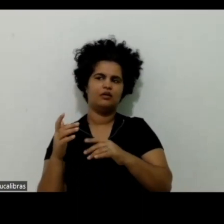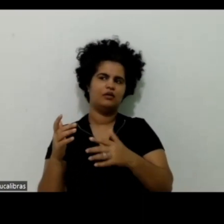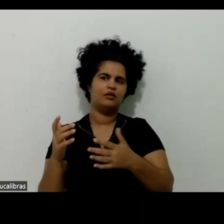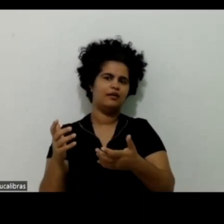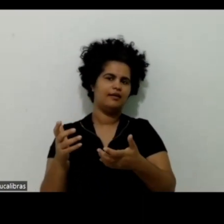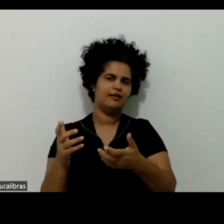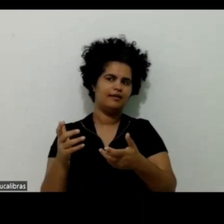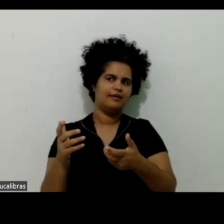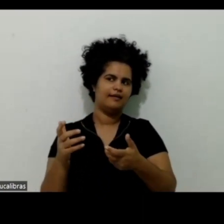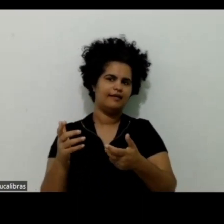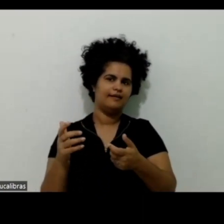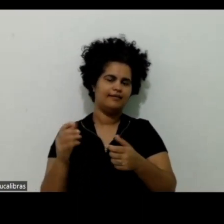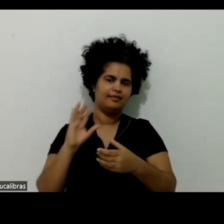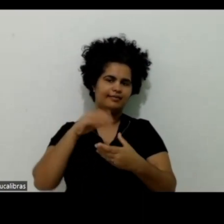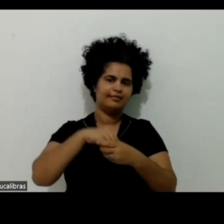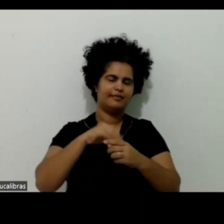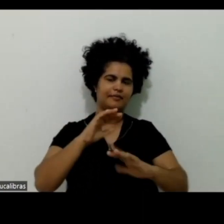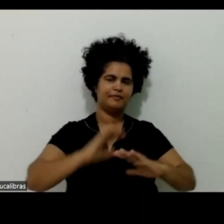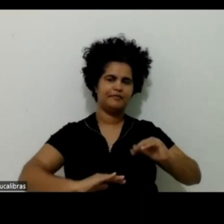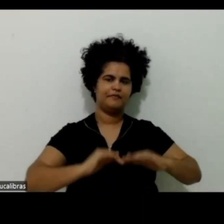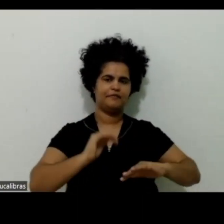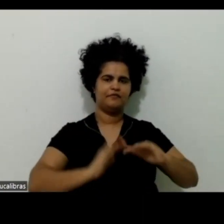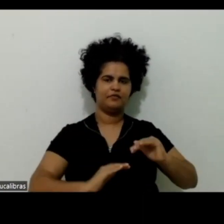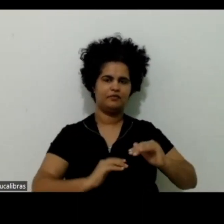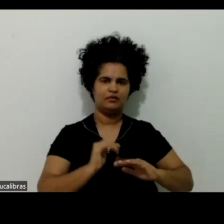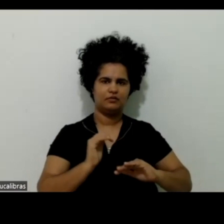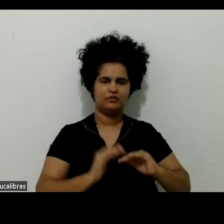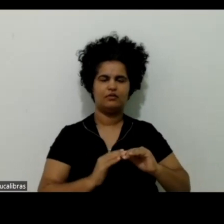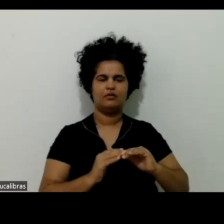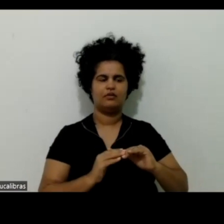assim, que na profissão, né, que vem discutindo isso,